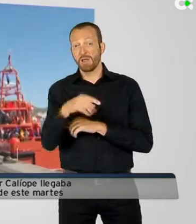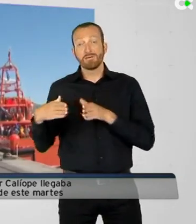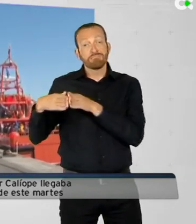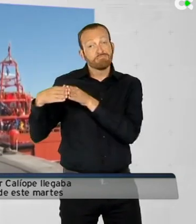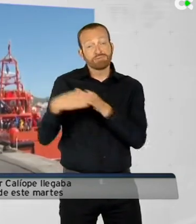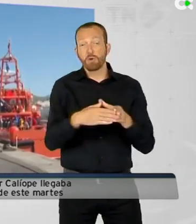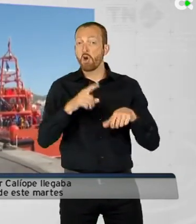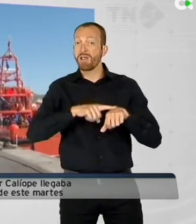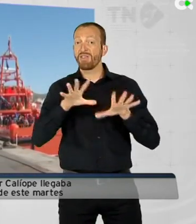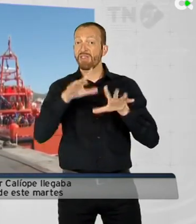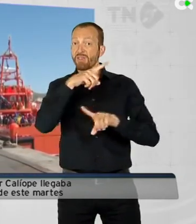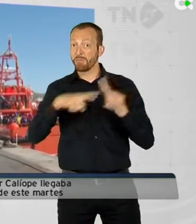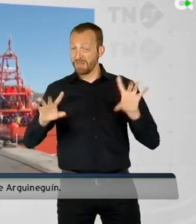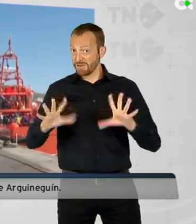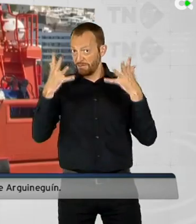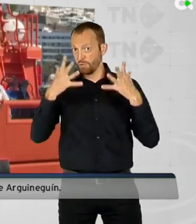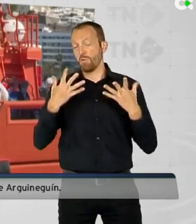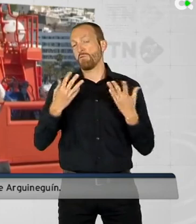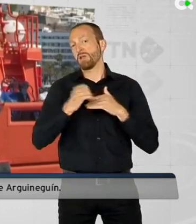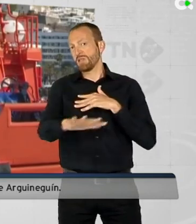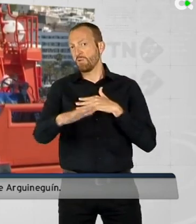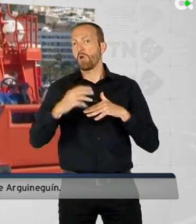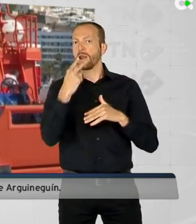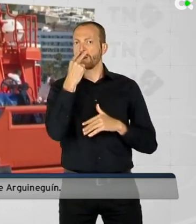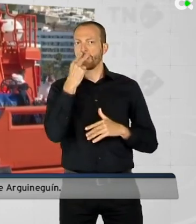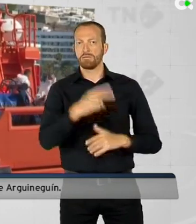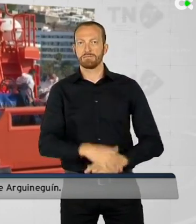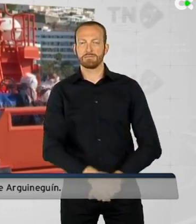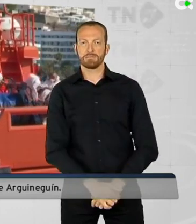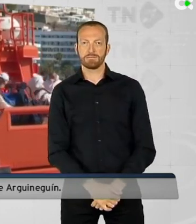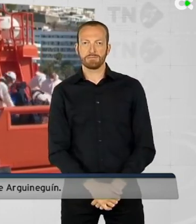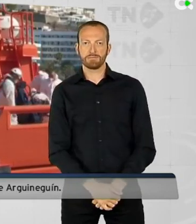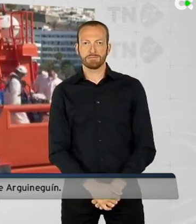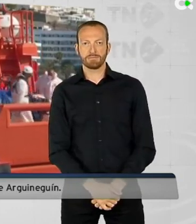a las 10:30 de la mañana de este martes al muelle de Arguineguín.